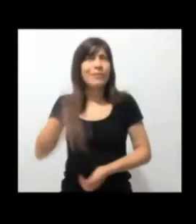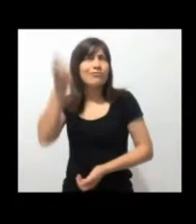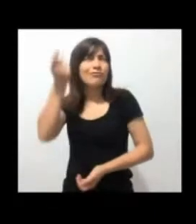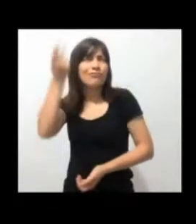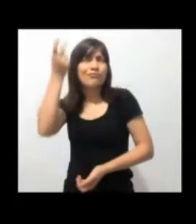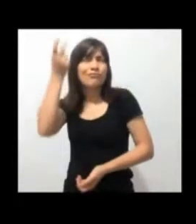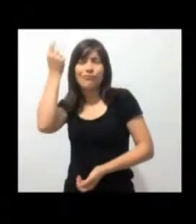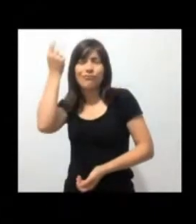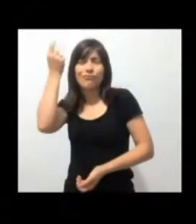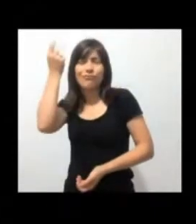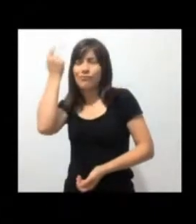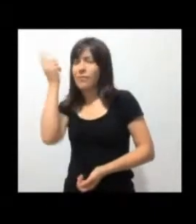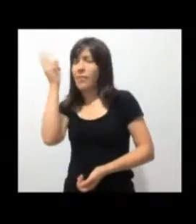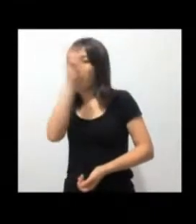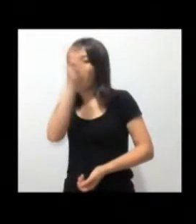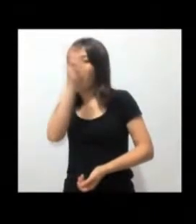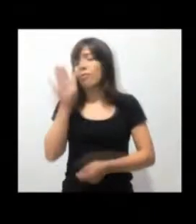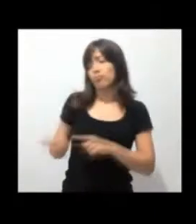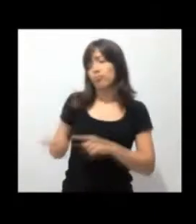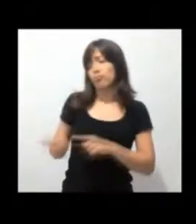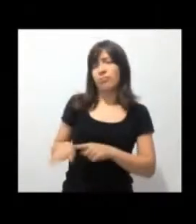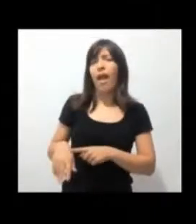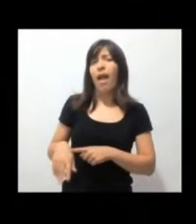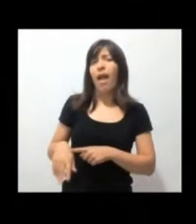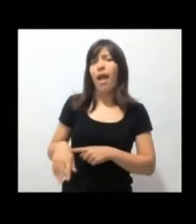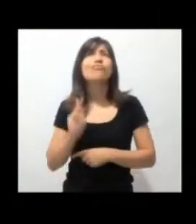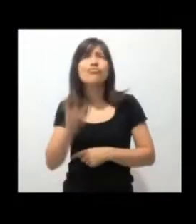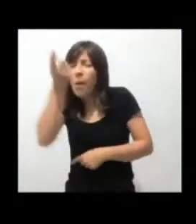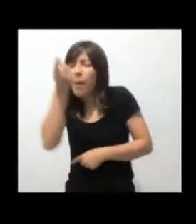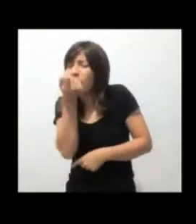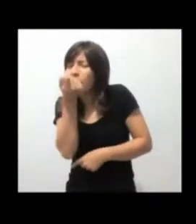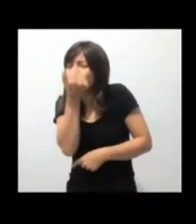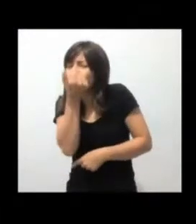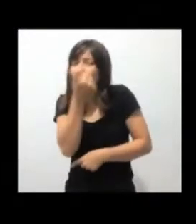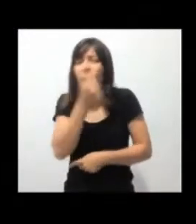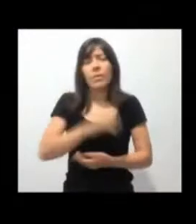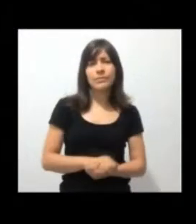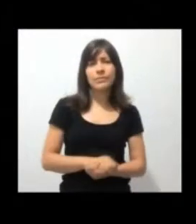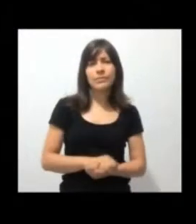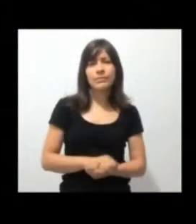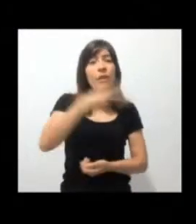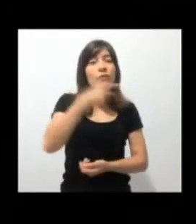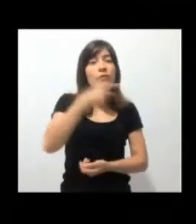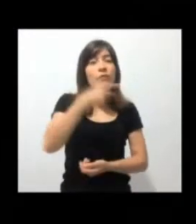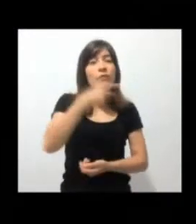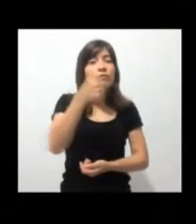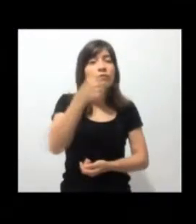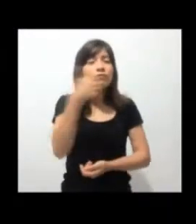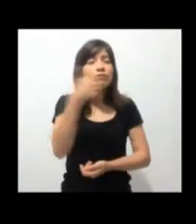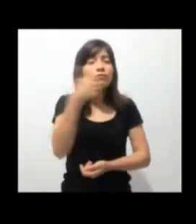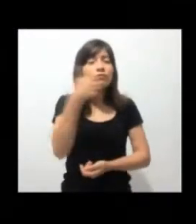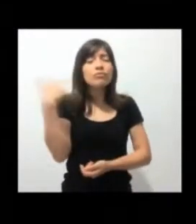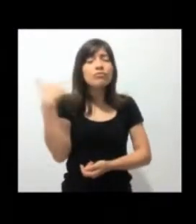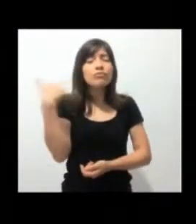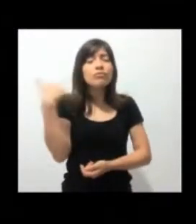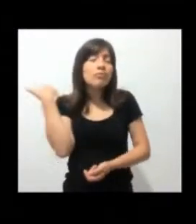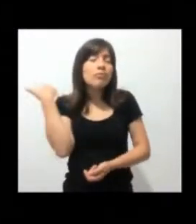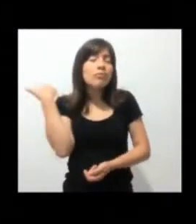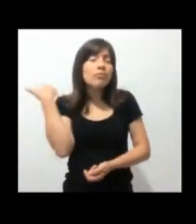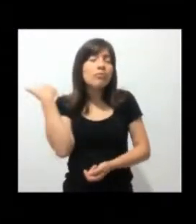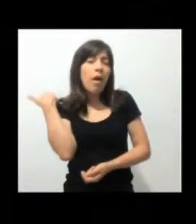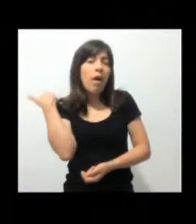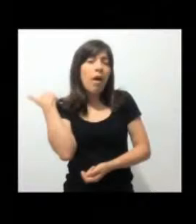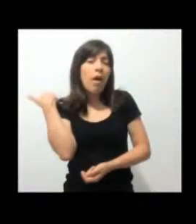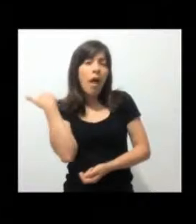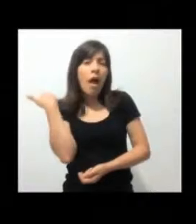por gente, eu não enxergo muito bem. Aos 21 anos, eu fui descobrir que eu não enxergava muito bem